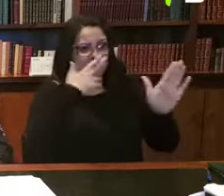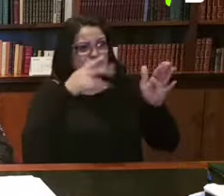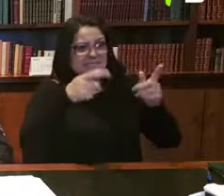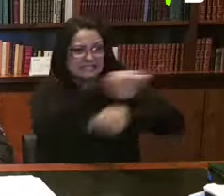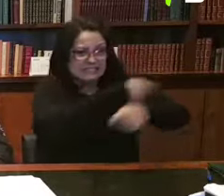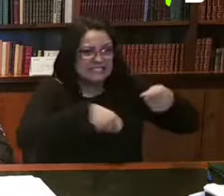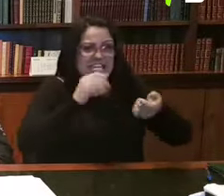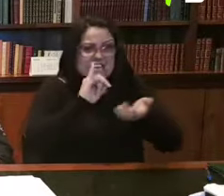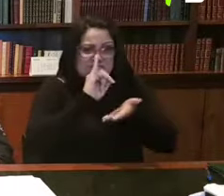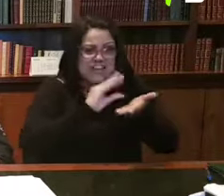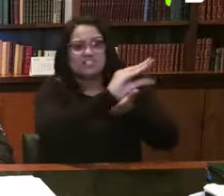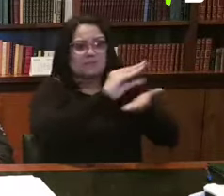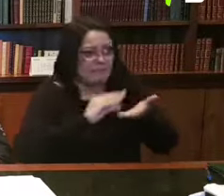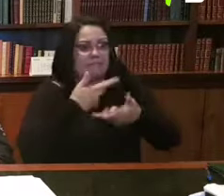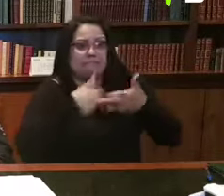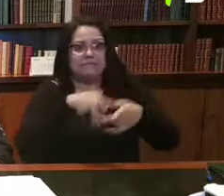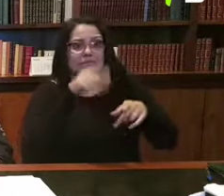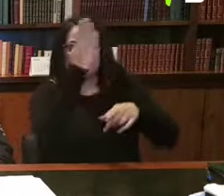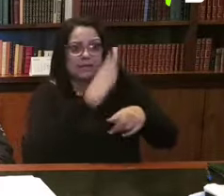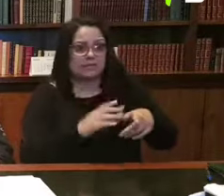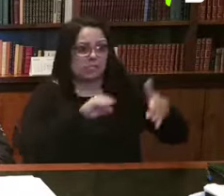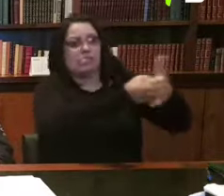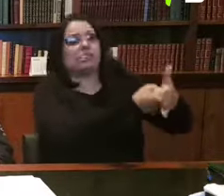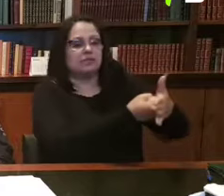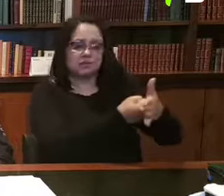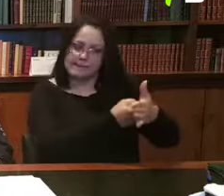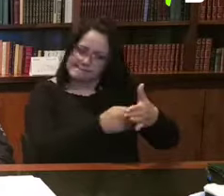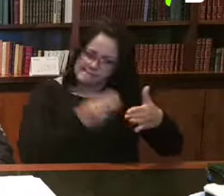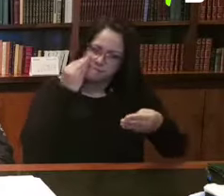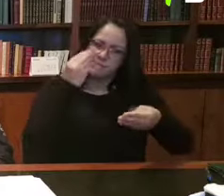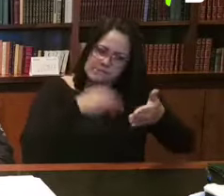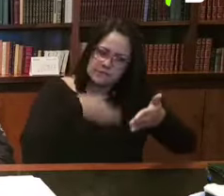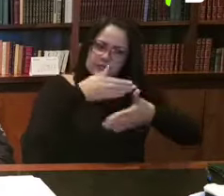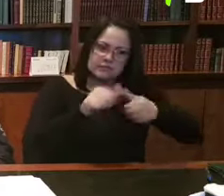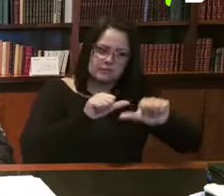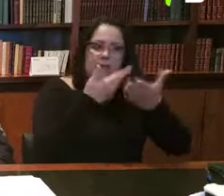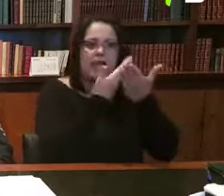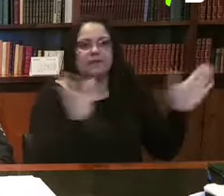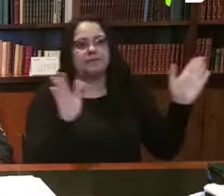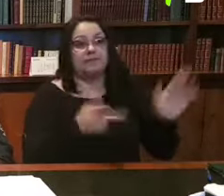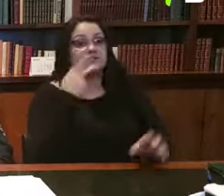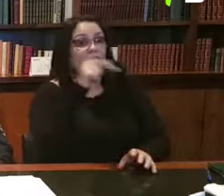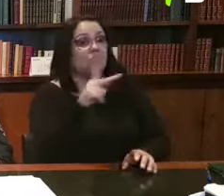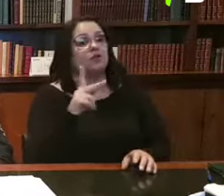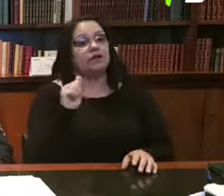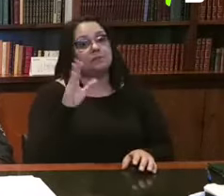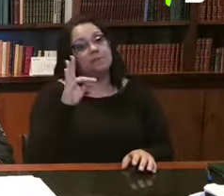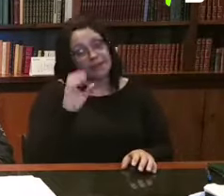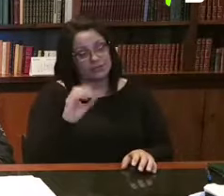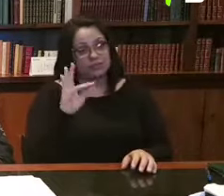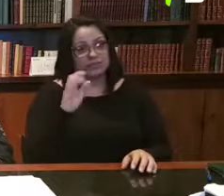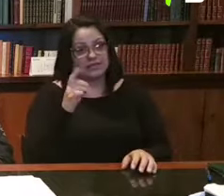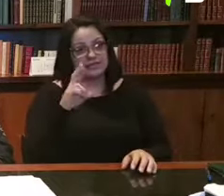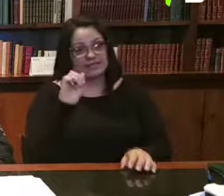investimentos no país porque mudou boca ordem de prioridade o pacto federativo como você disse que era uma prioridade para dar dinheiro para ele